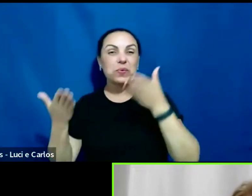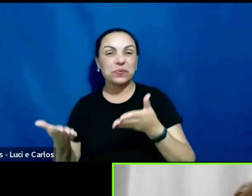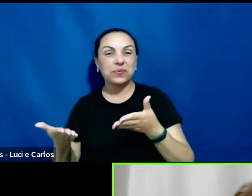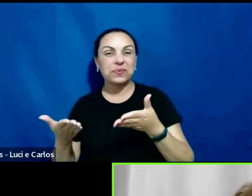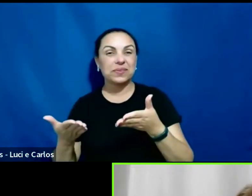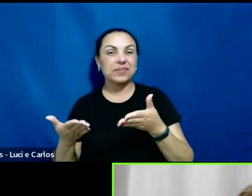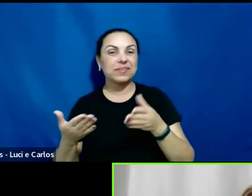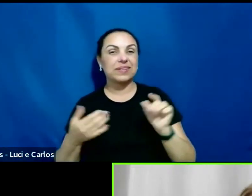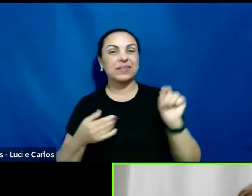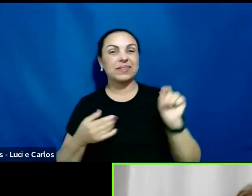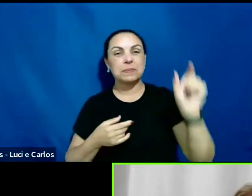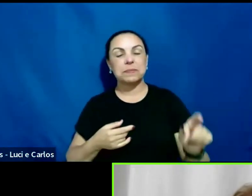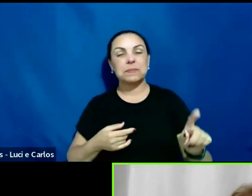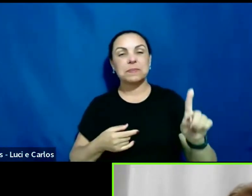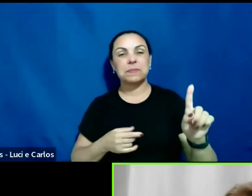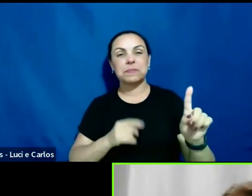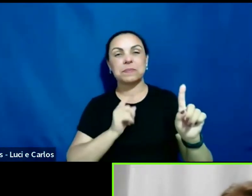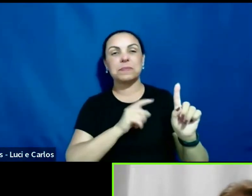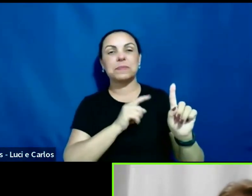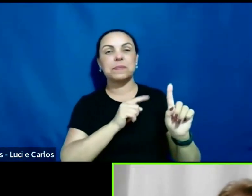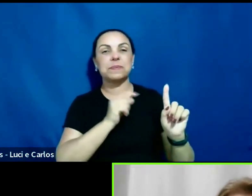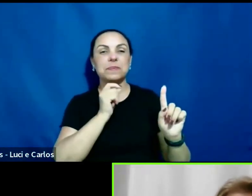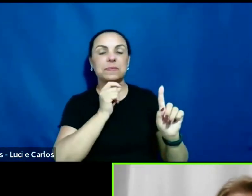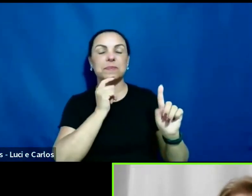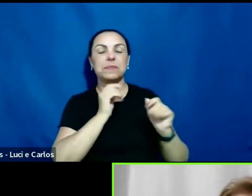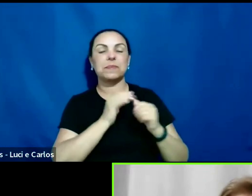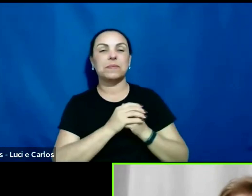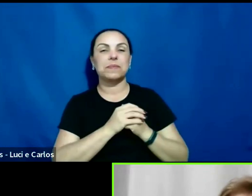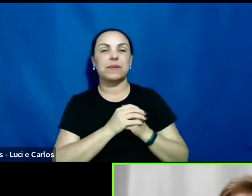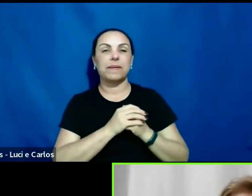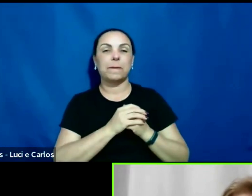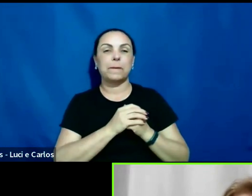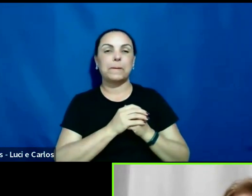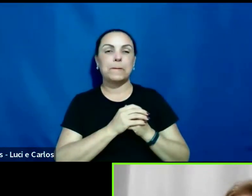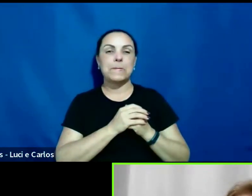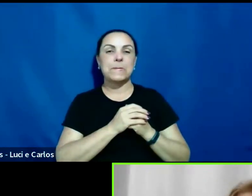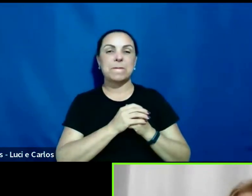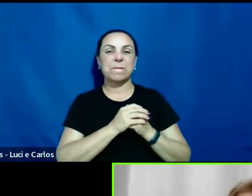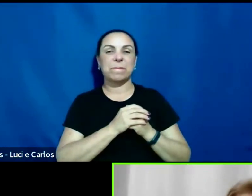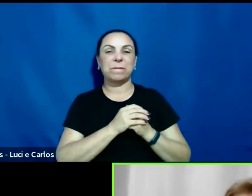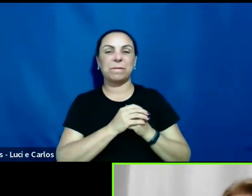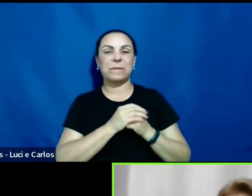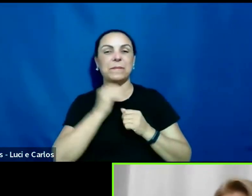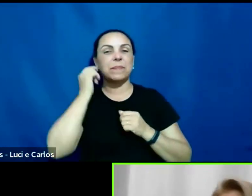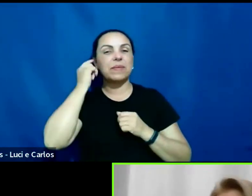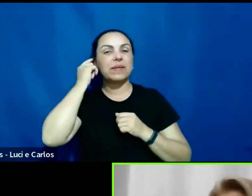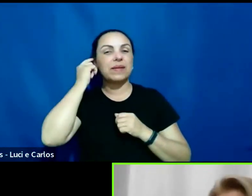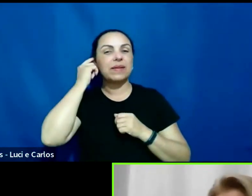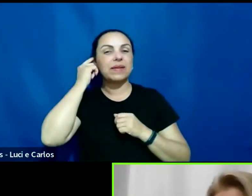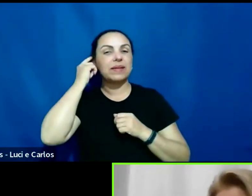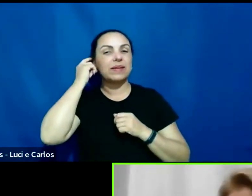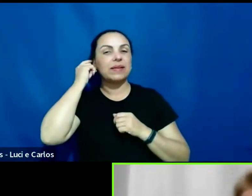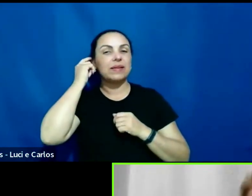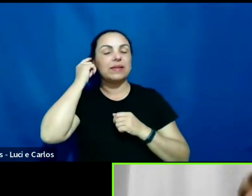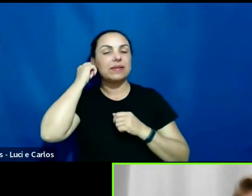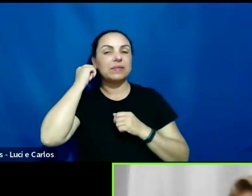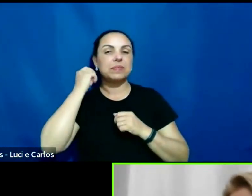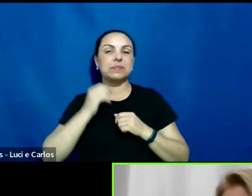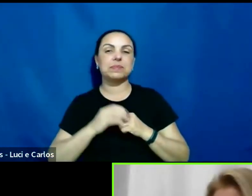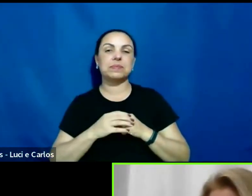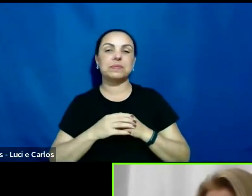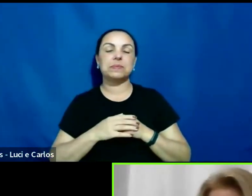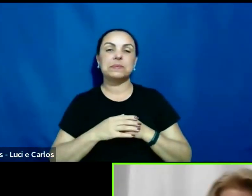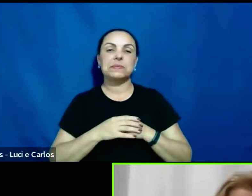agora nós vamos convidar aqui, Sunaik, para nos dar um depoimento maravilhoso também. E